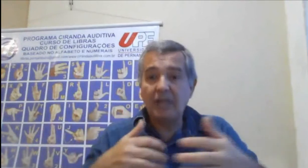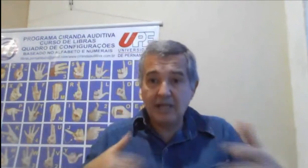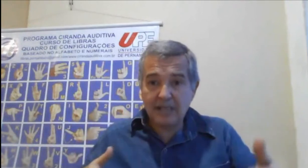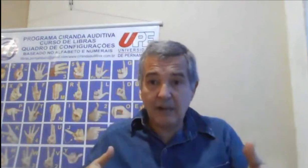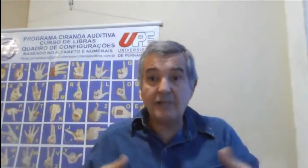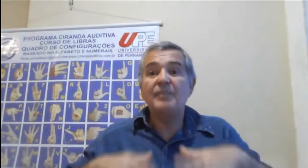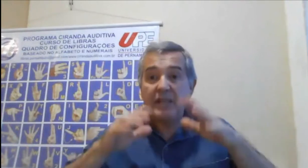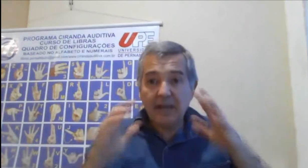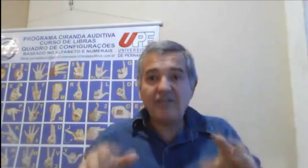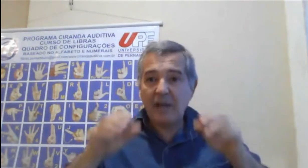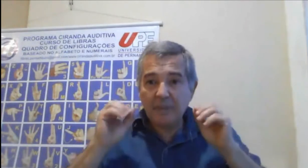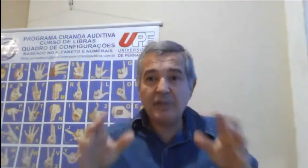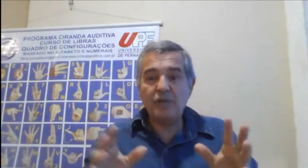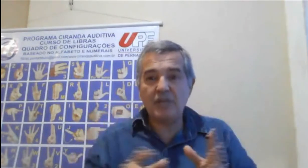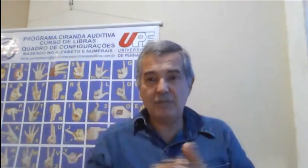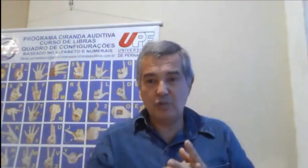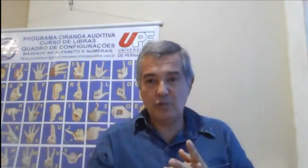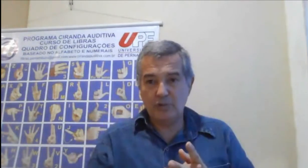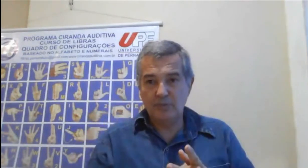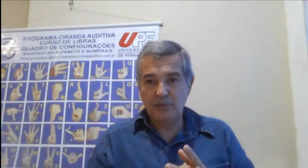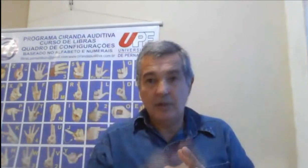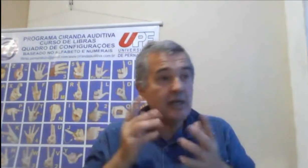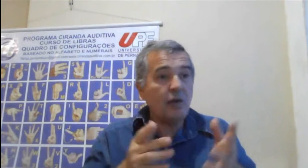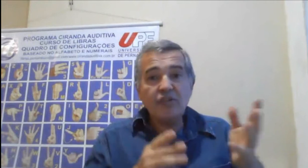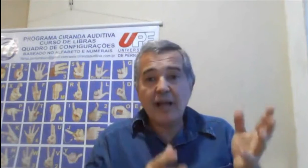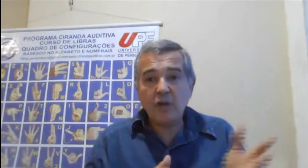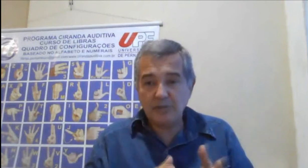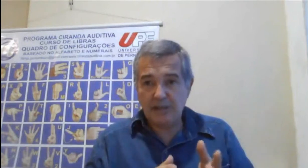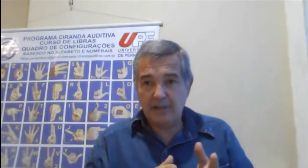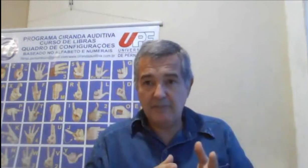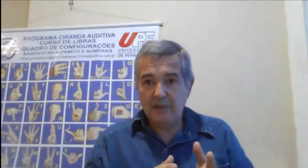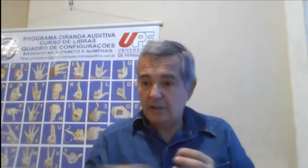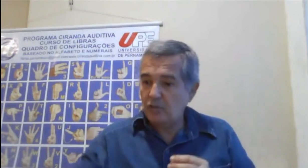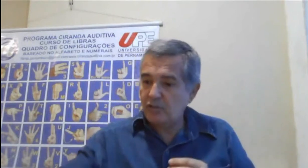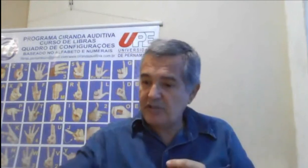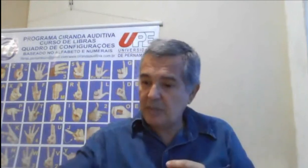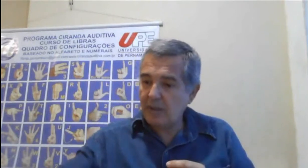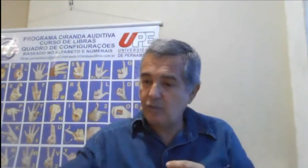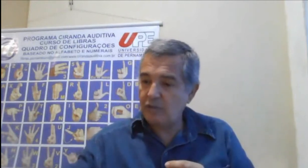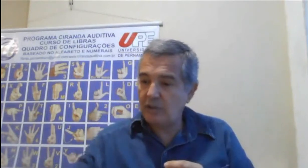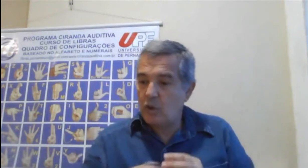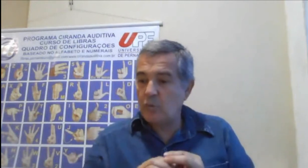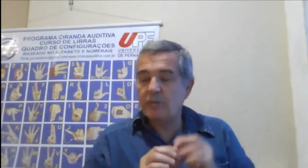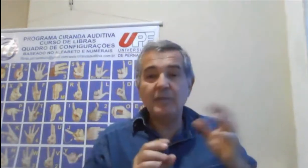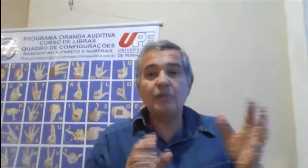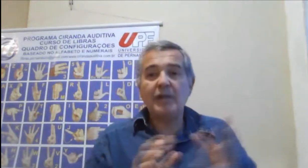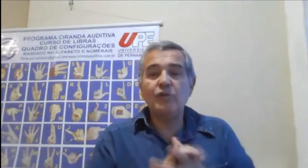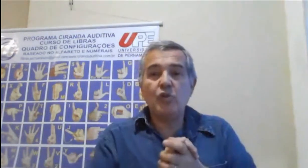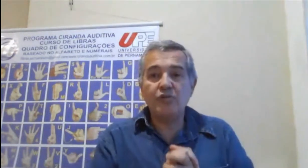montar as aulas e gravar para poder mostrar para o surdo. E não ficar como está. Então, quando você me pergunta, o problema dos alunos